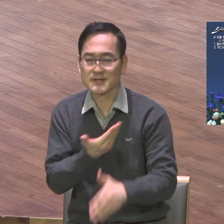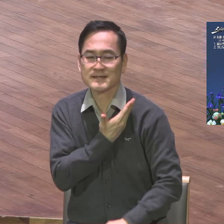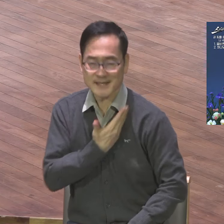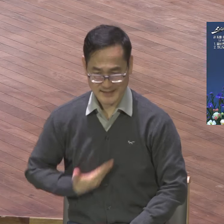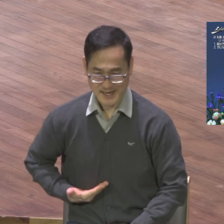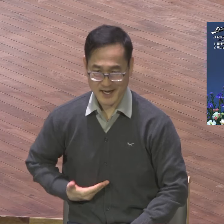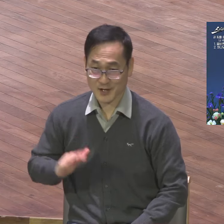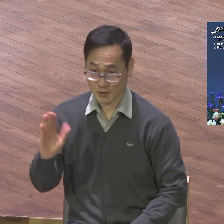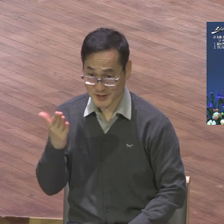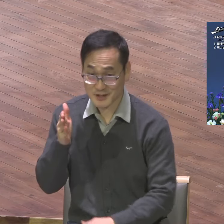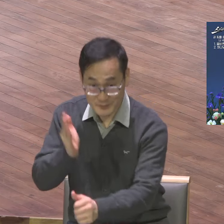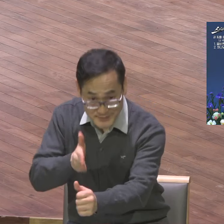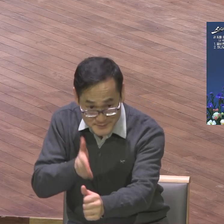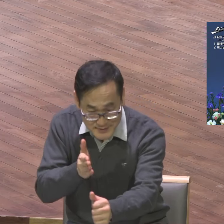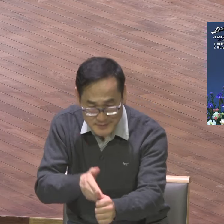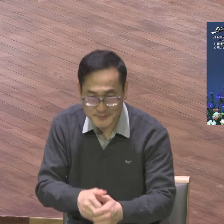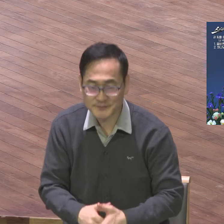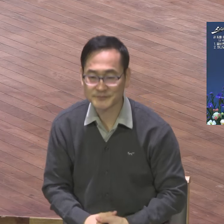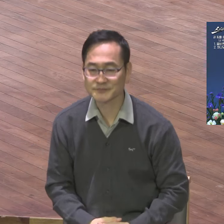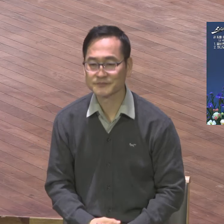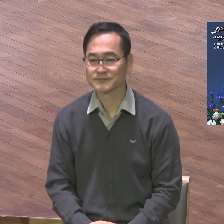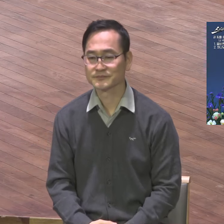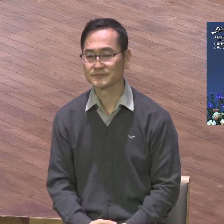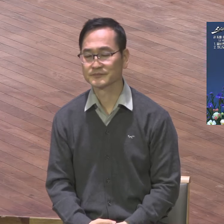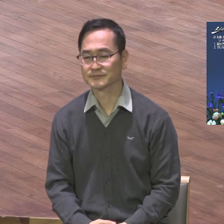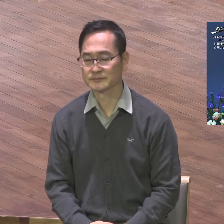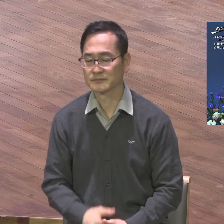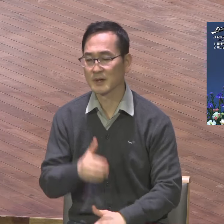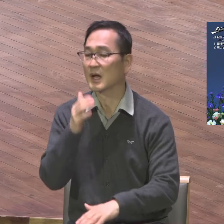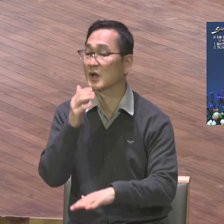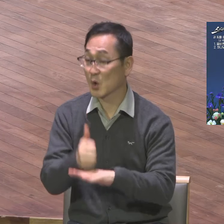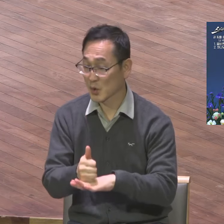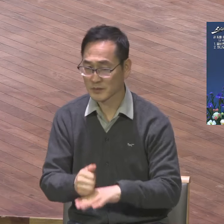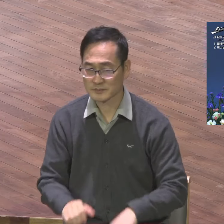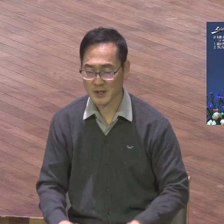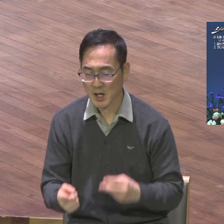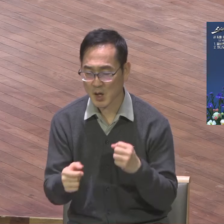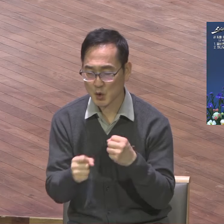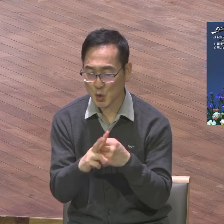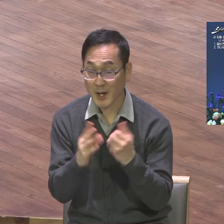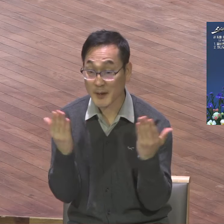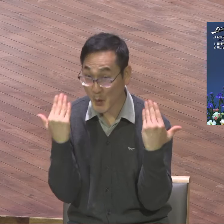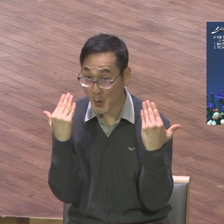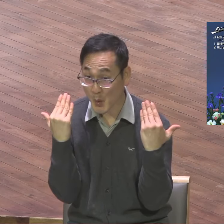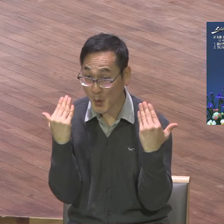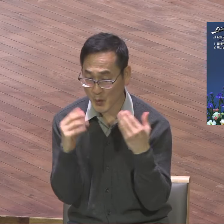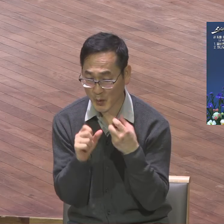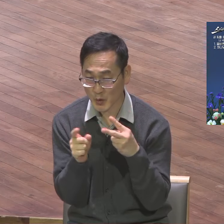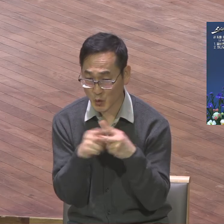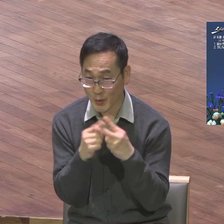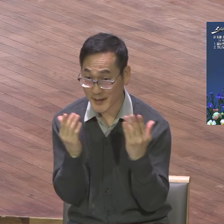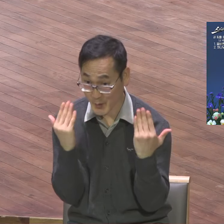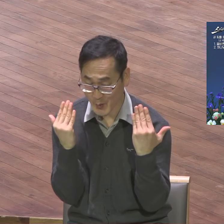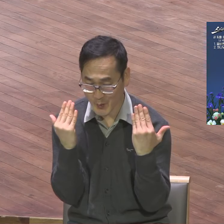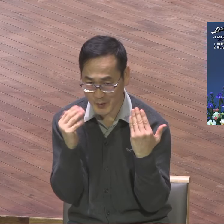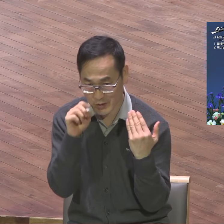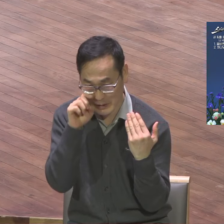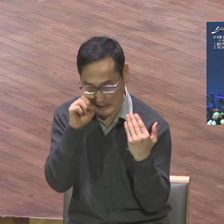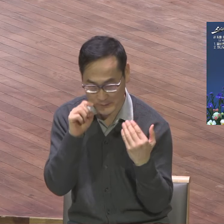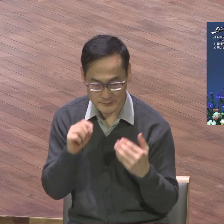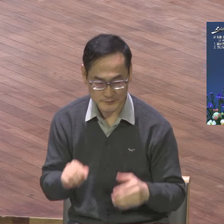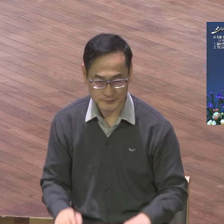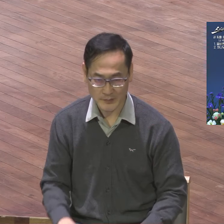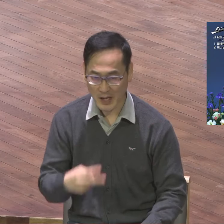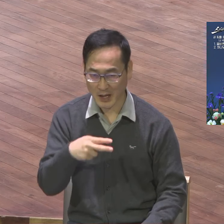되시기를 주님으로 축복합니다. 결론입니다. 한 초등학교가 초등 있었던 일인데 학교의 도덕